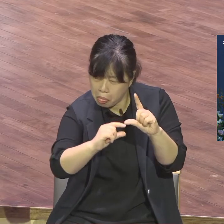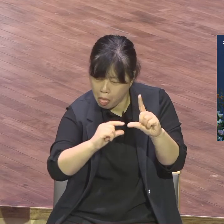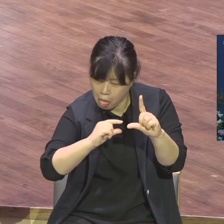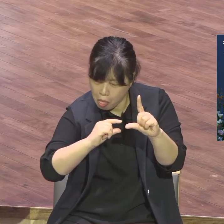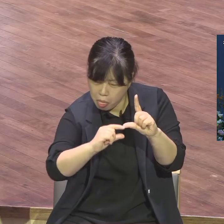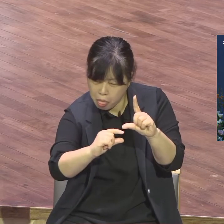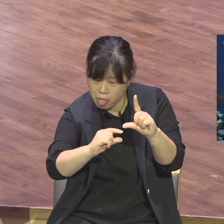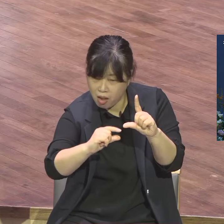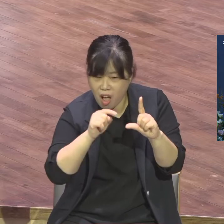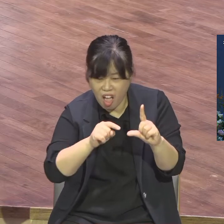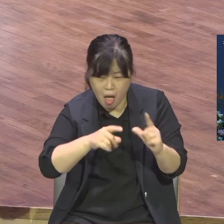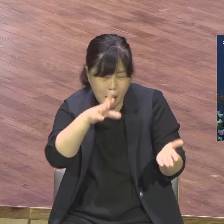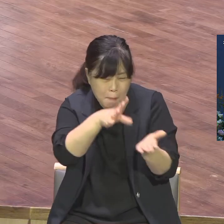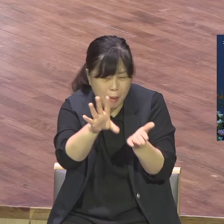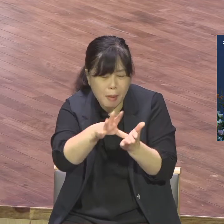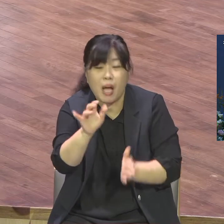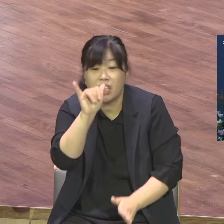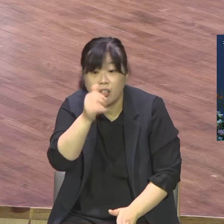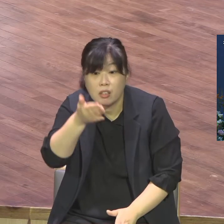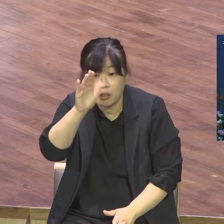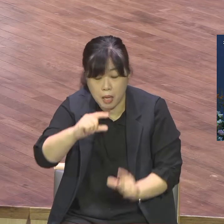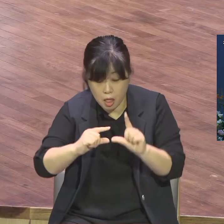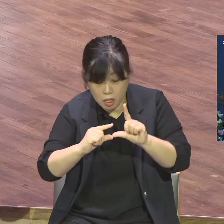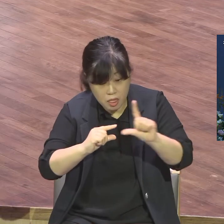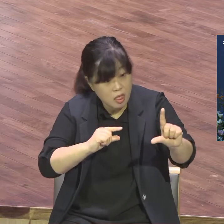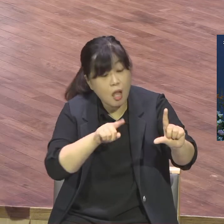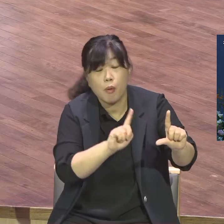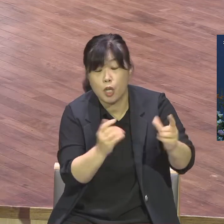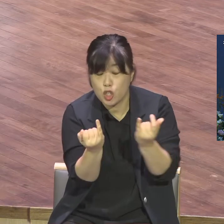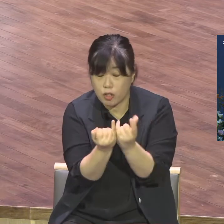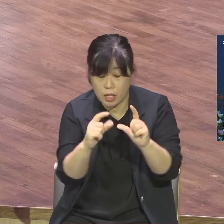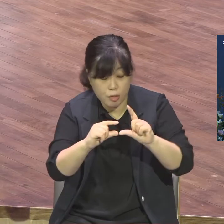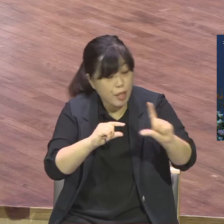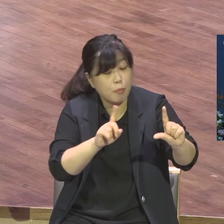사람이 훨씬 많아요. 남성들보다 훨씬 많습니다.